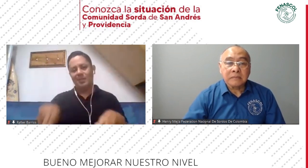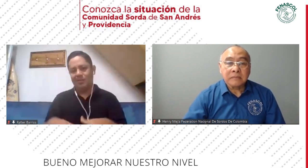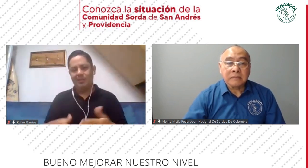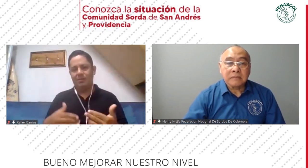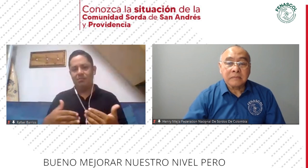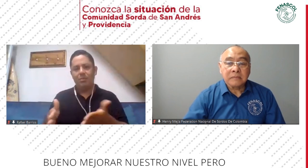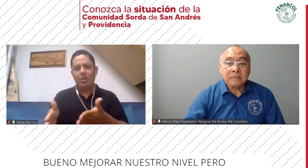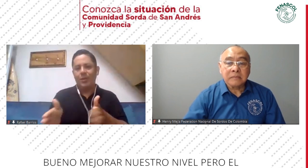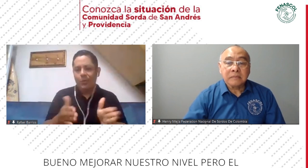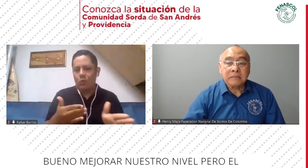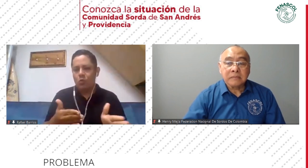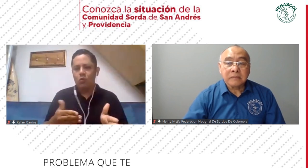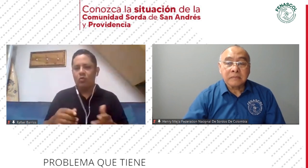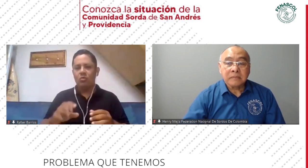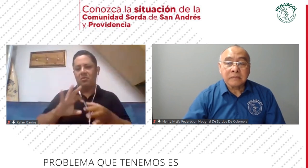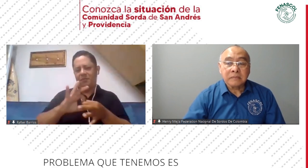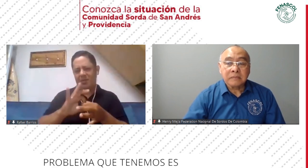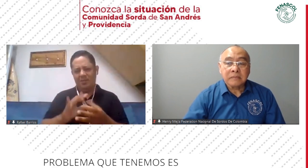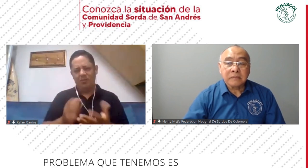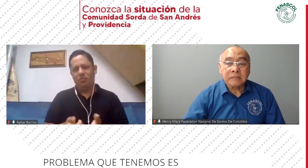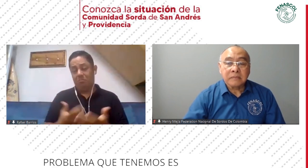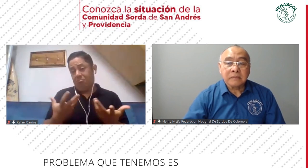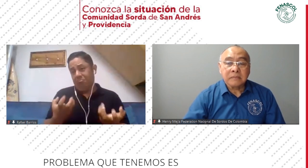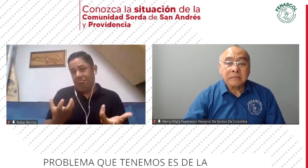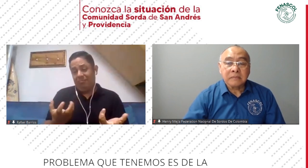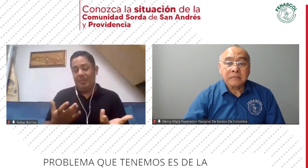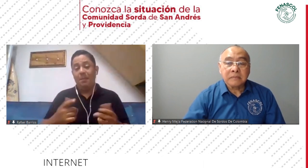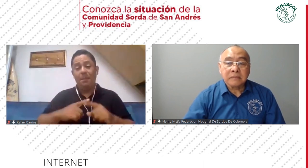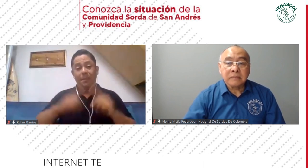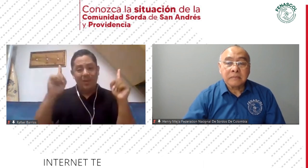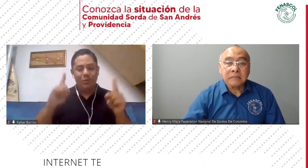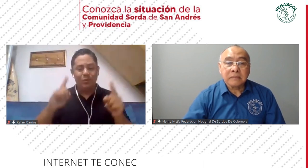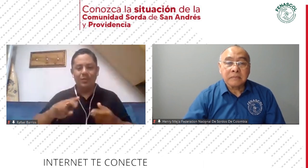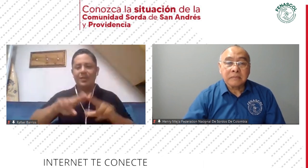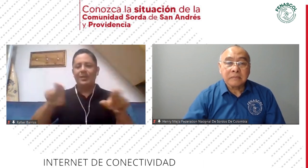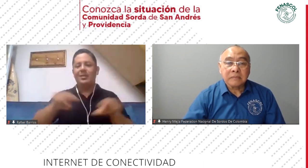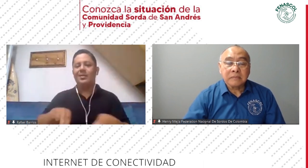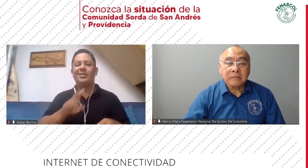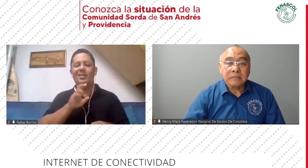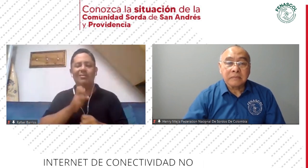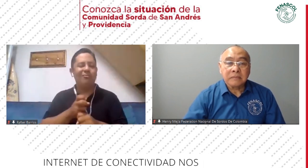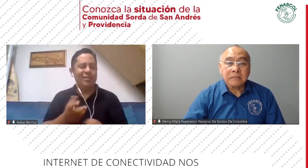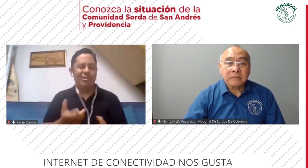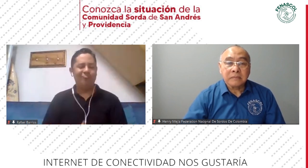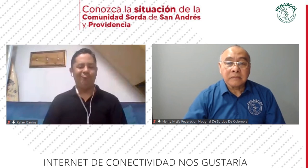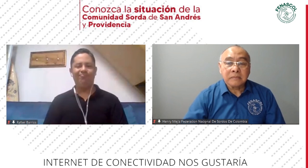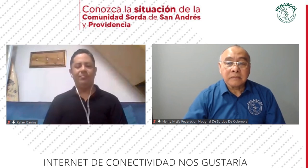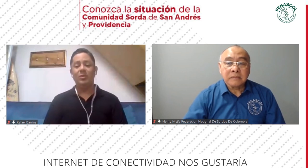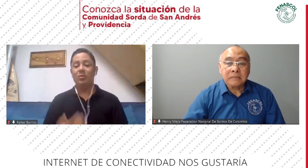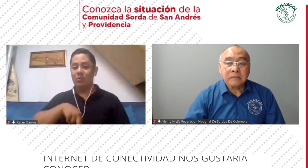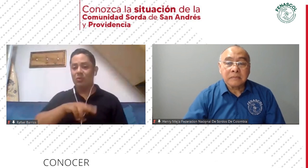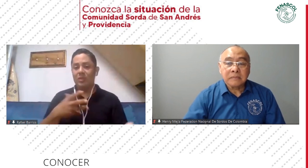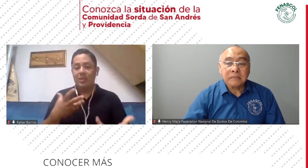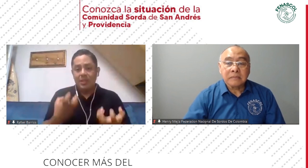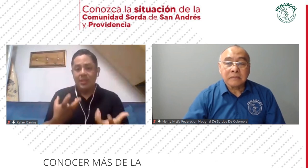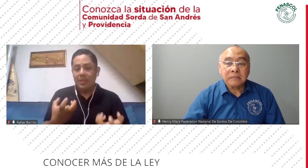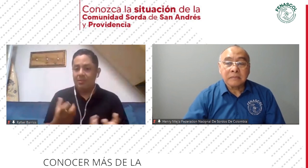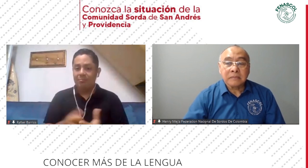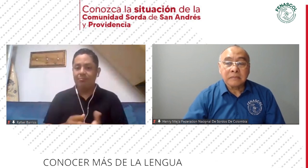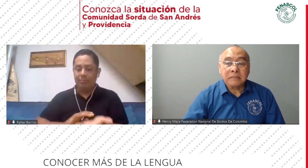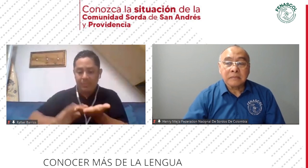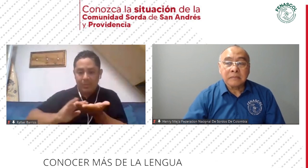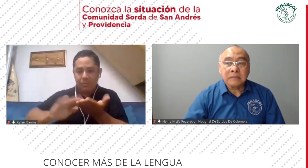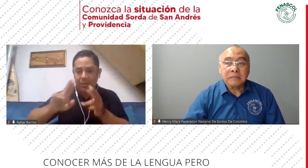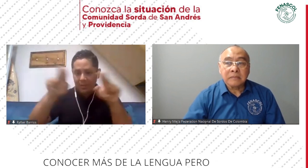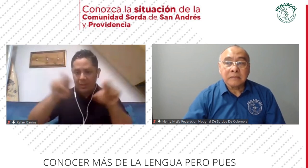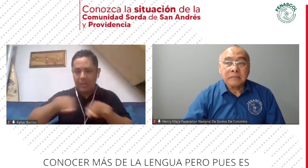pero el problema que tenemos es de la internet de conectividad nos gustaría conocer más de la lengua